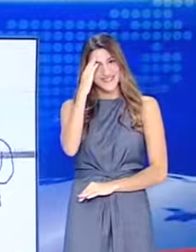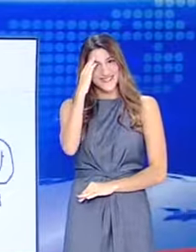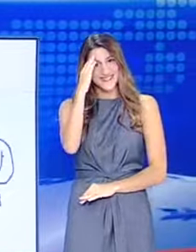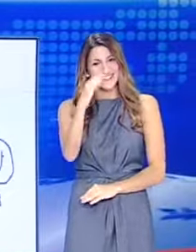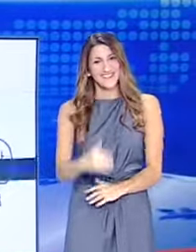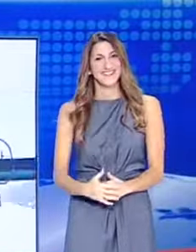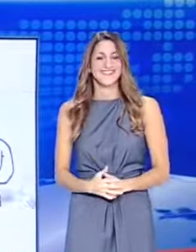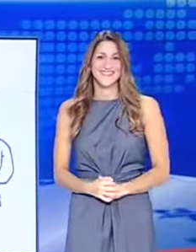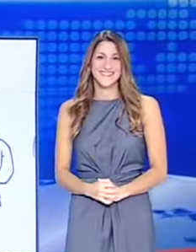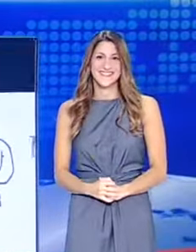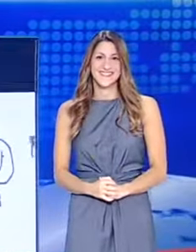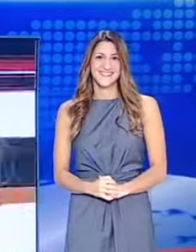7 καλό σας